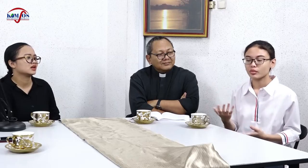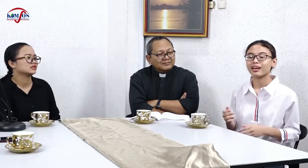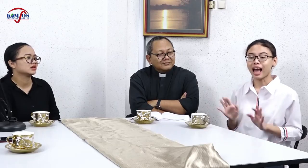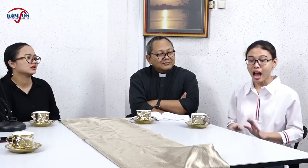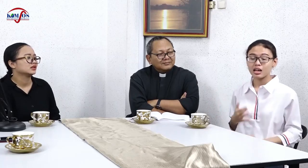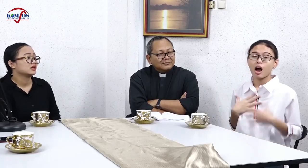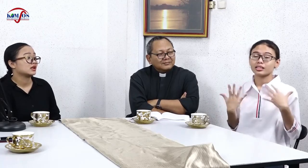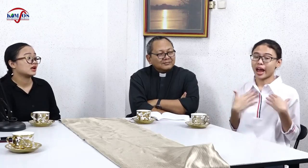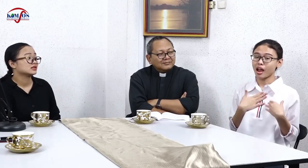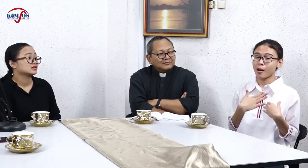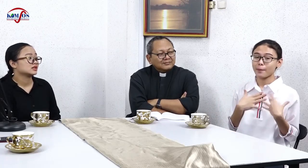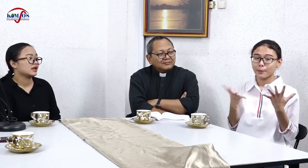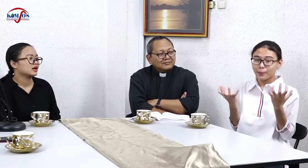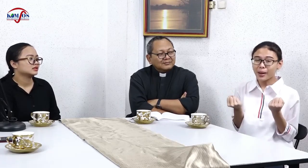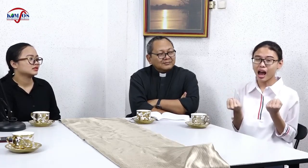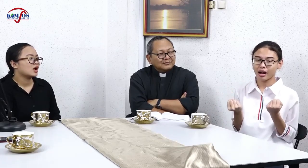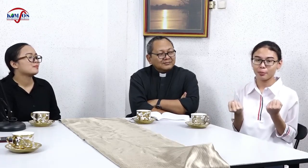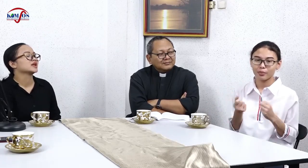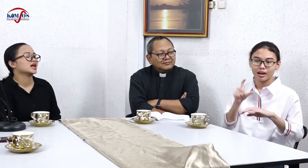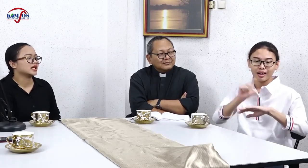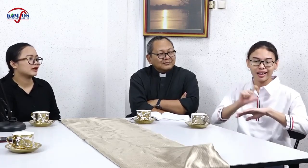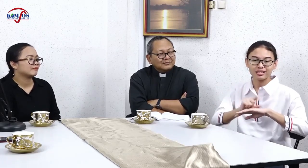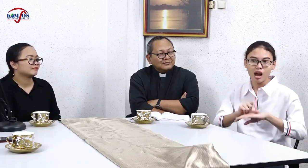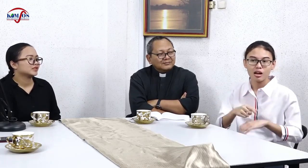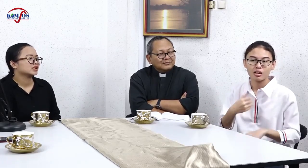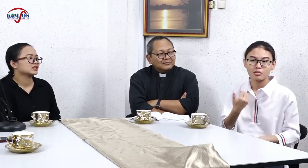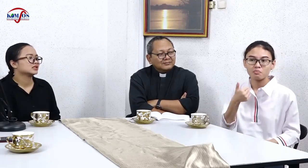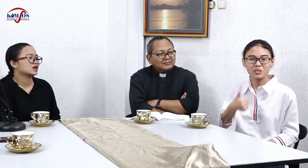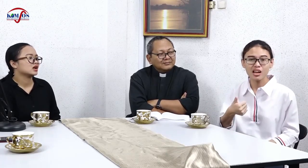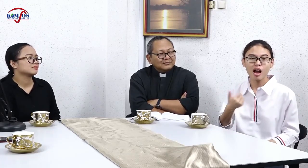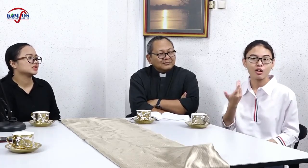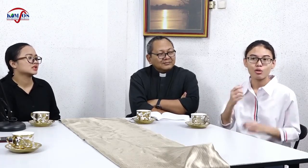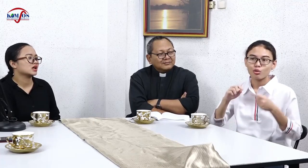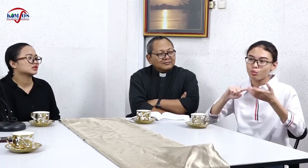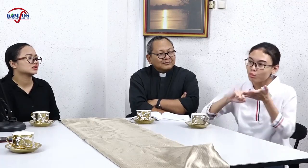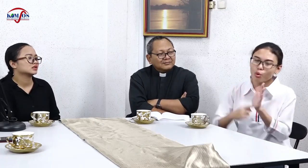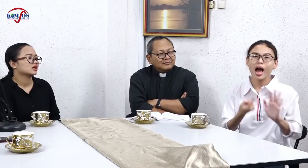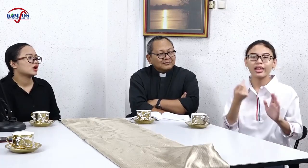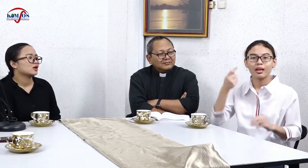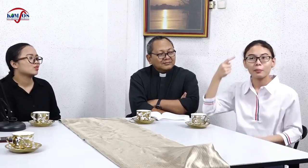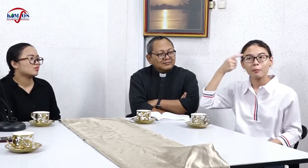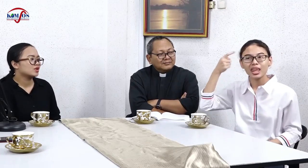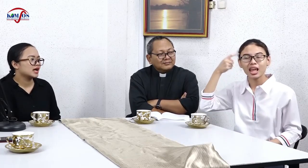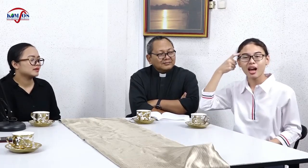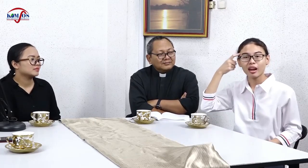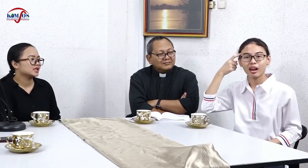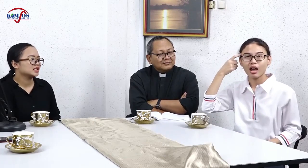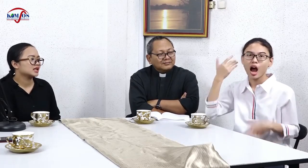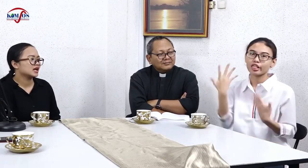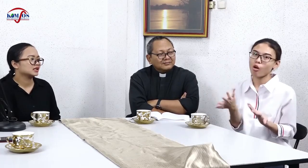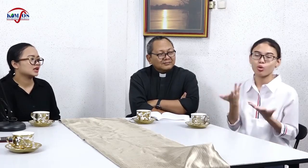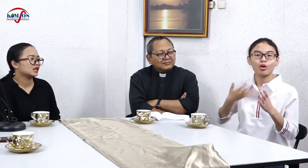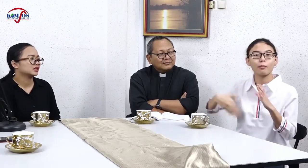tidak ada nah saya berharap gereja bisa memulai